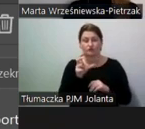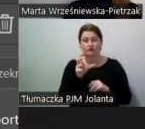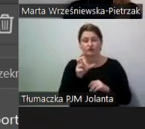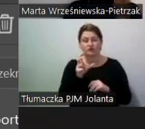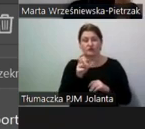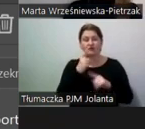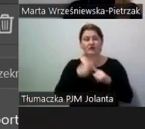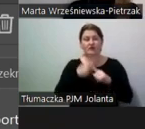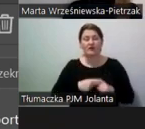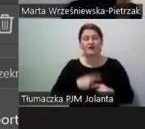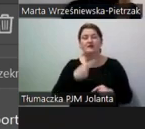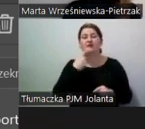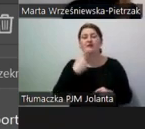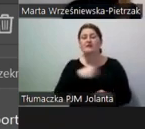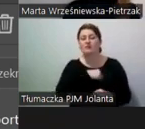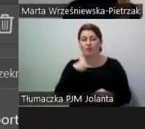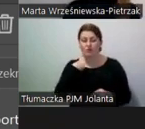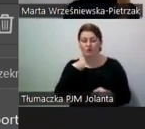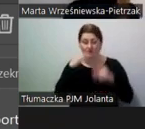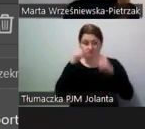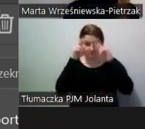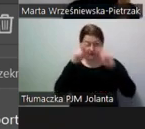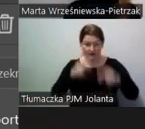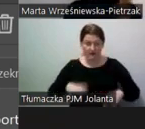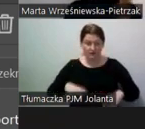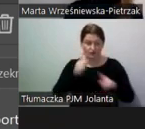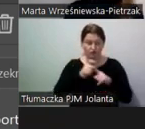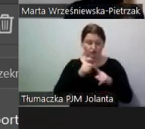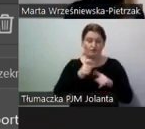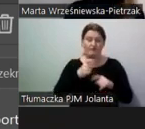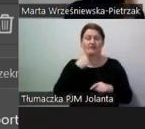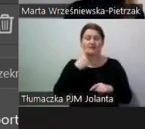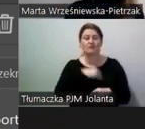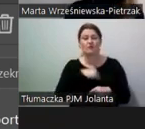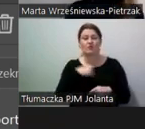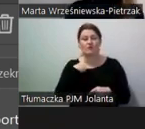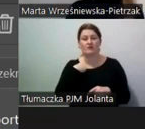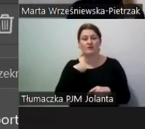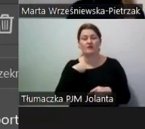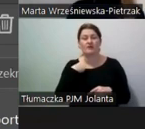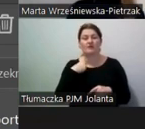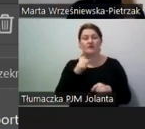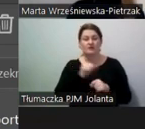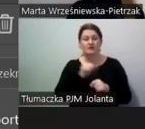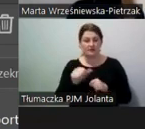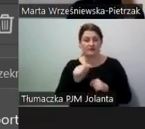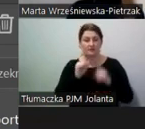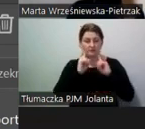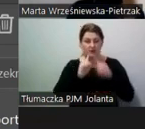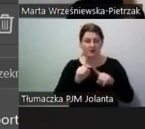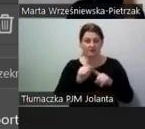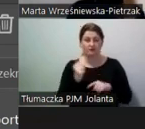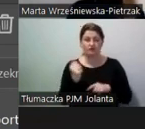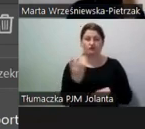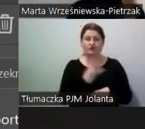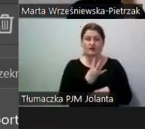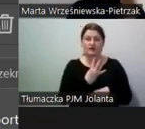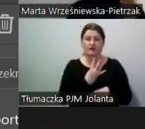związany z językiem polskim, badający słownictwo w języku polskim, zawiera tak naprawdę cztery